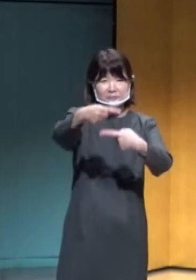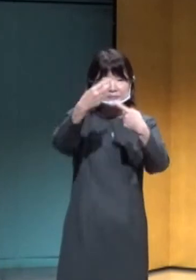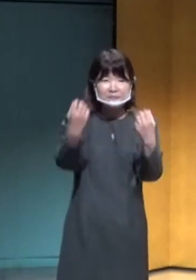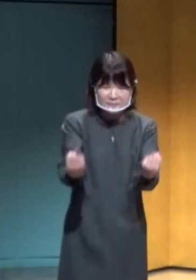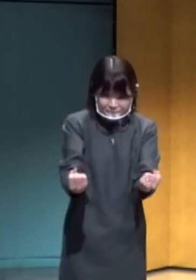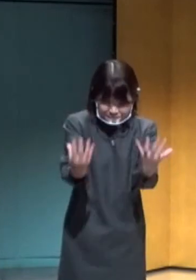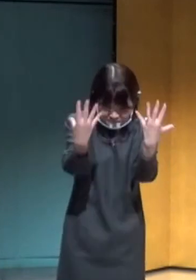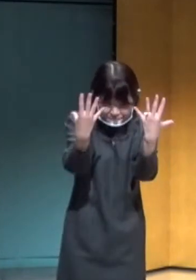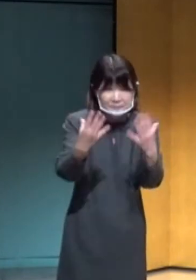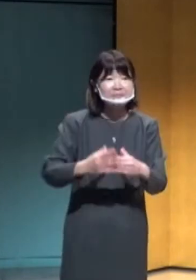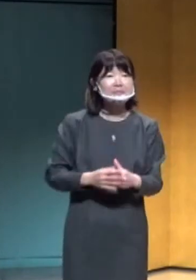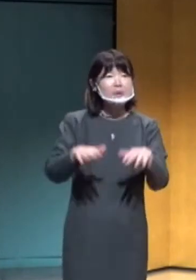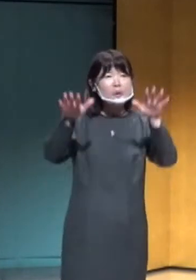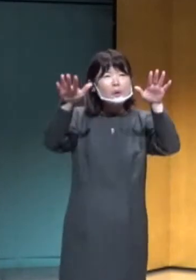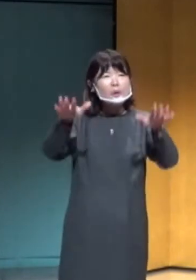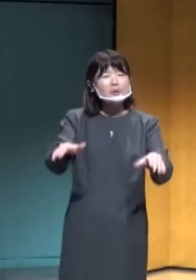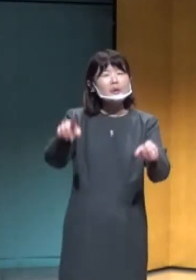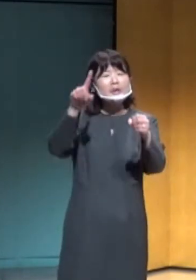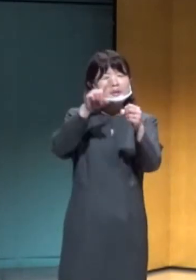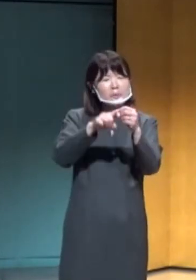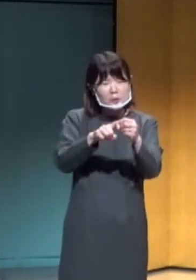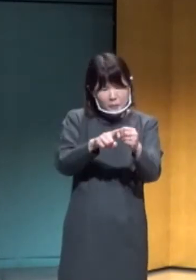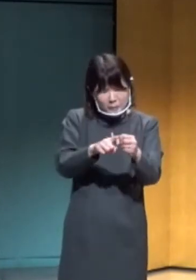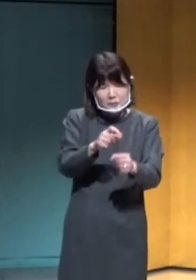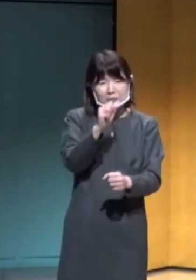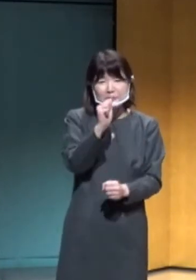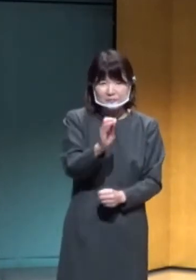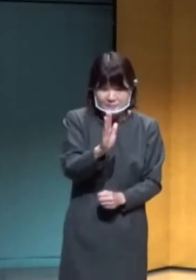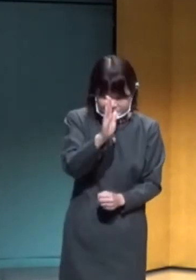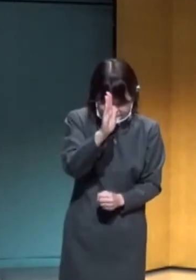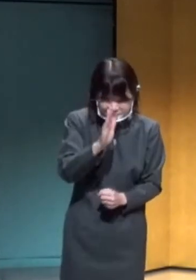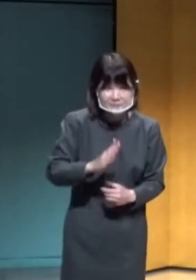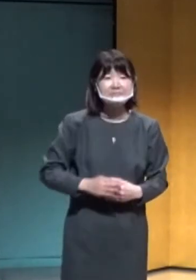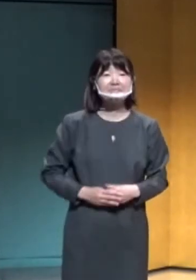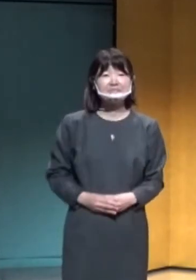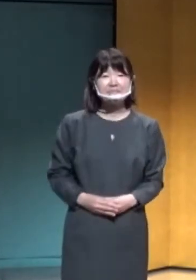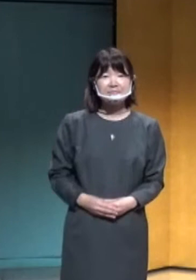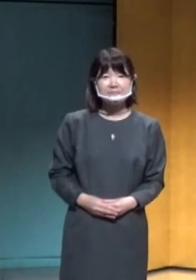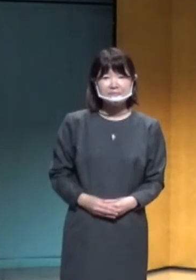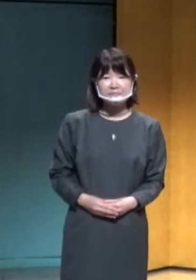ます。本年もどうぞよろしくお願いいたします。